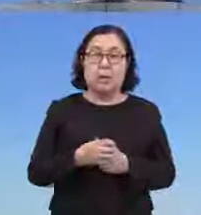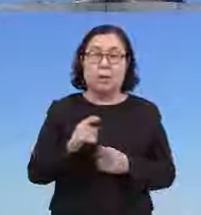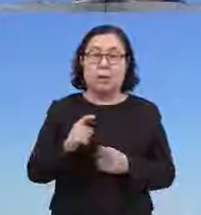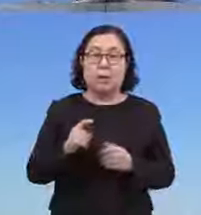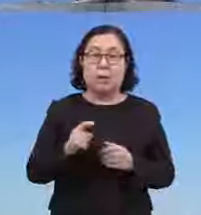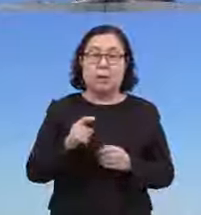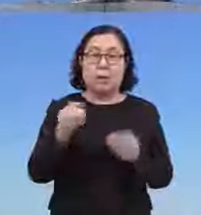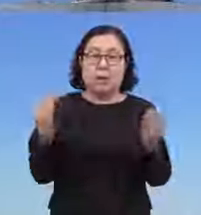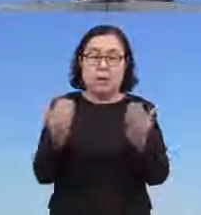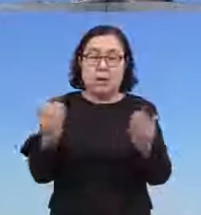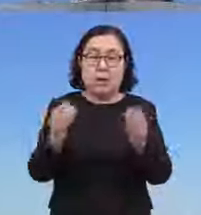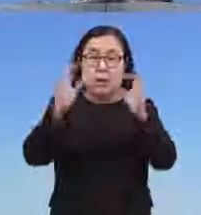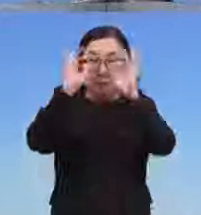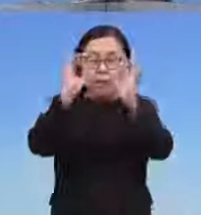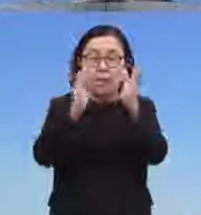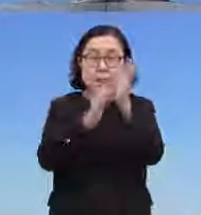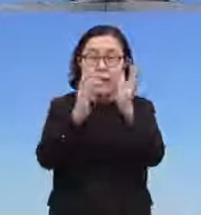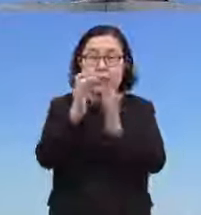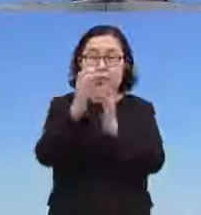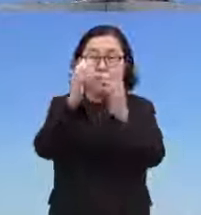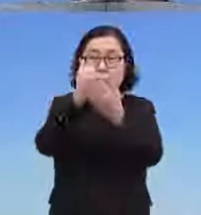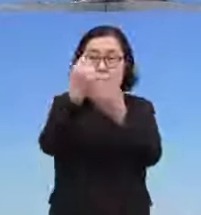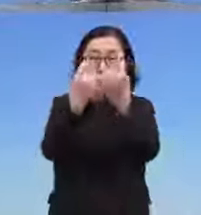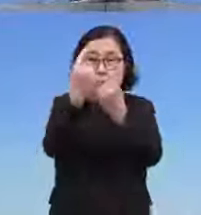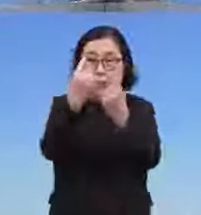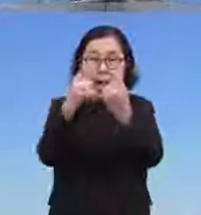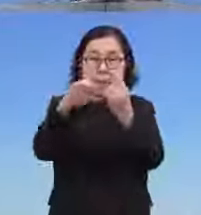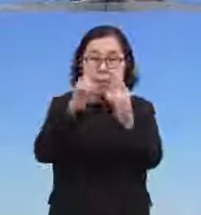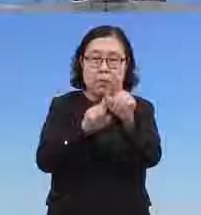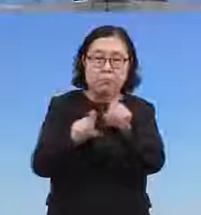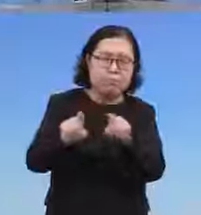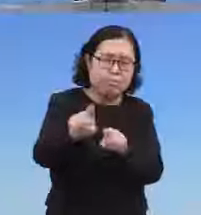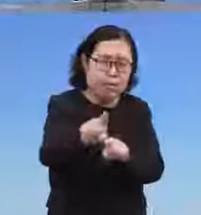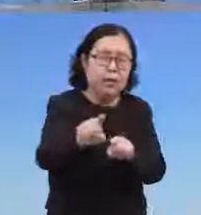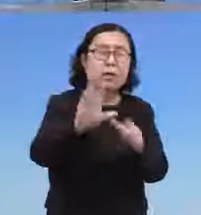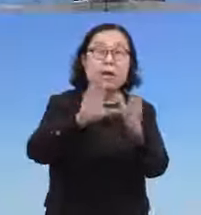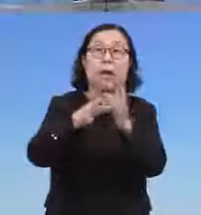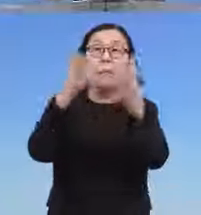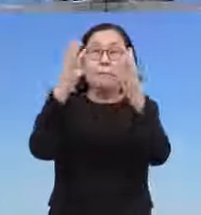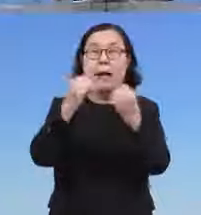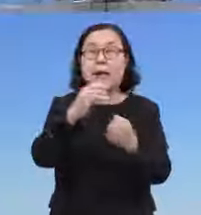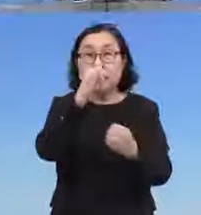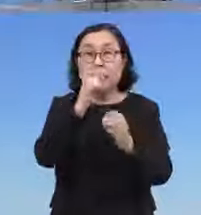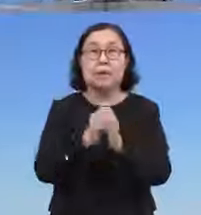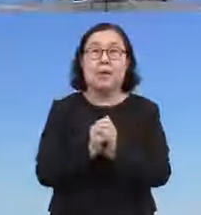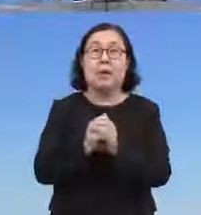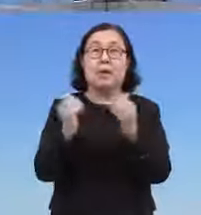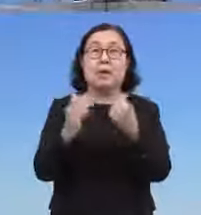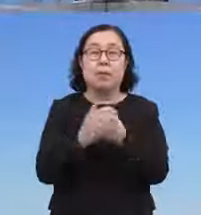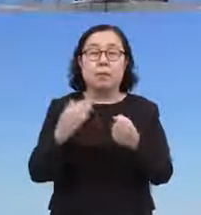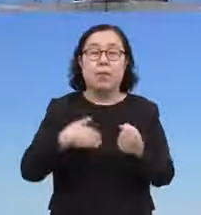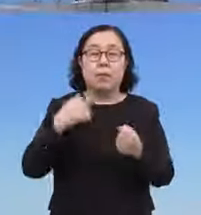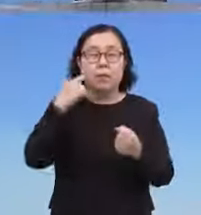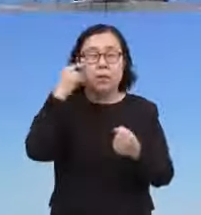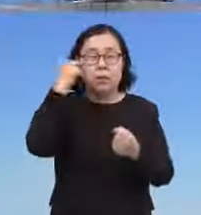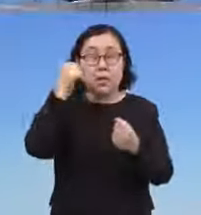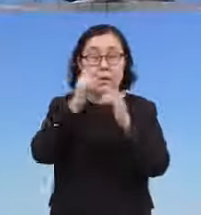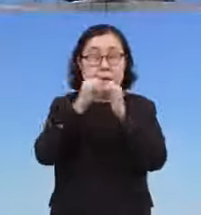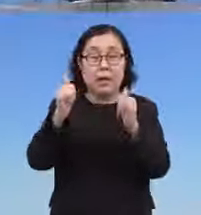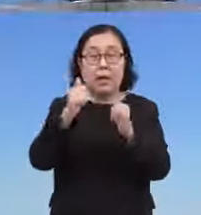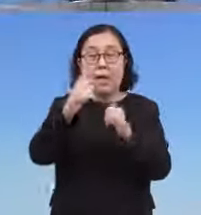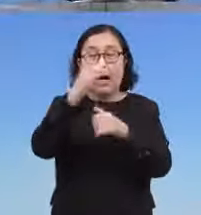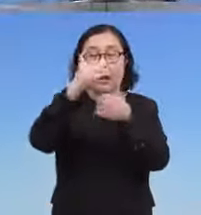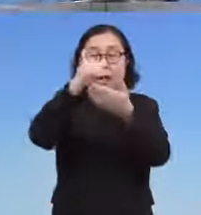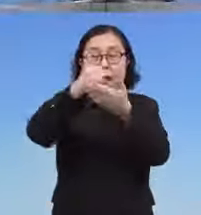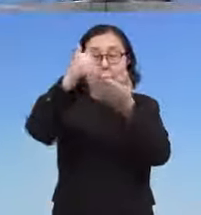예수님보다 앞서 일할 때가 많습니다. 그래서 우리 목회자가 하나님 뜻을 구하는 기도를 안 하고 목회하는 것은 그건 아주 악한